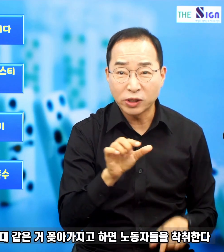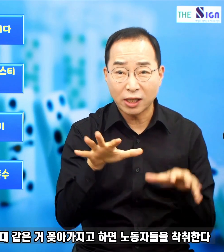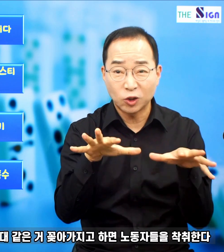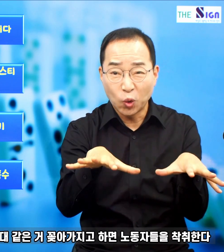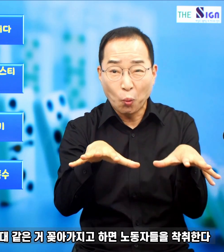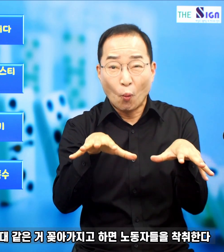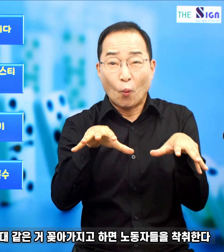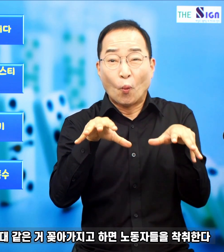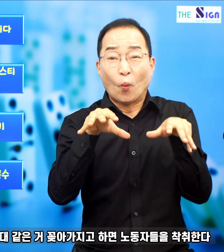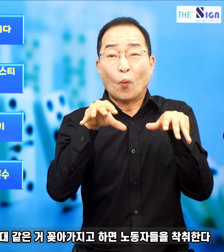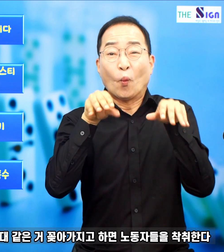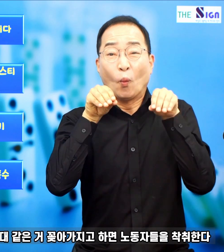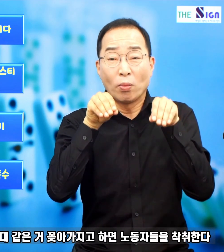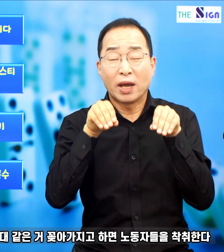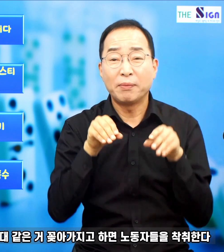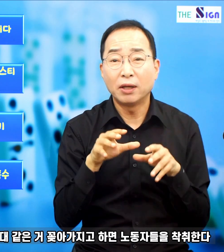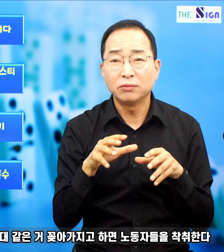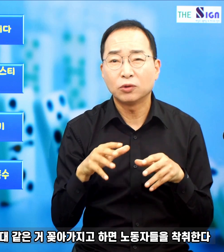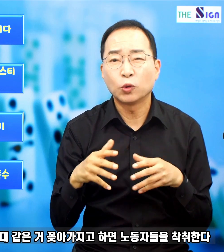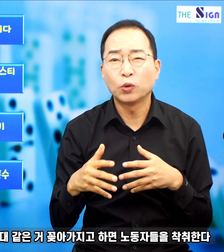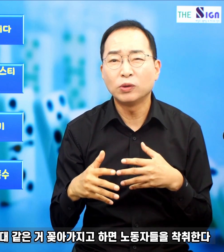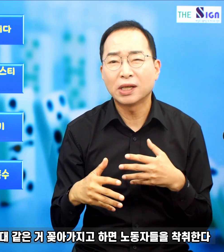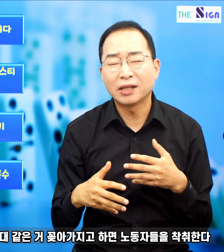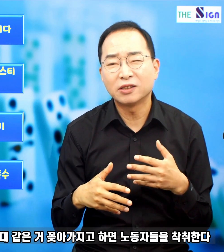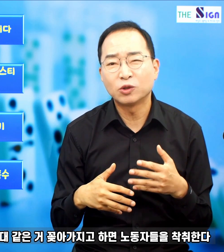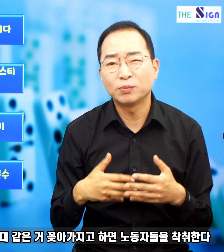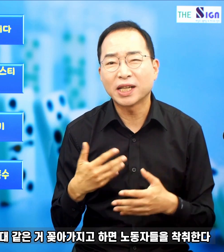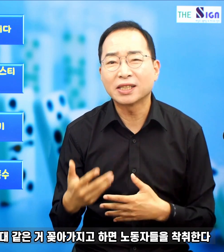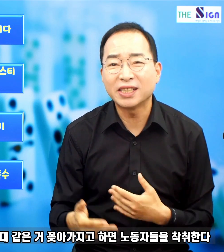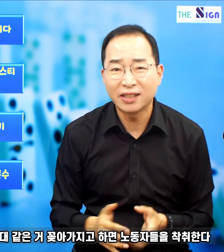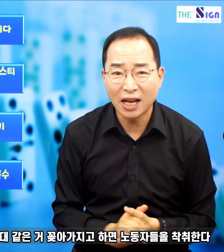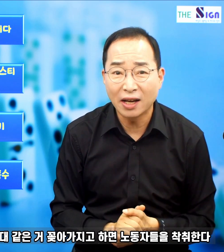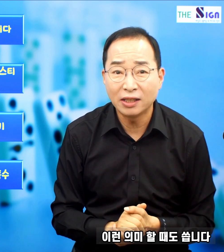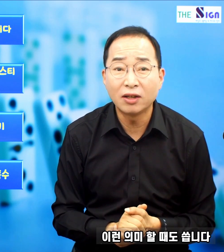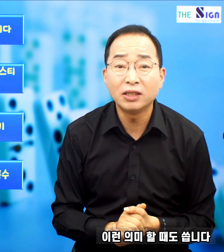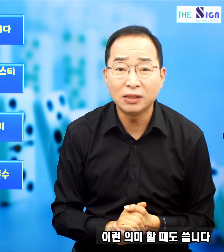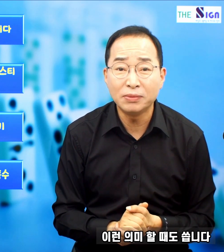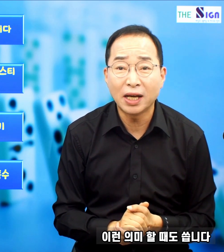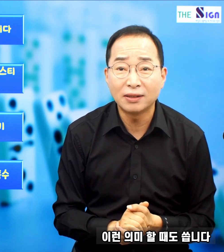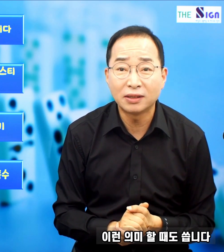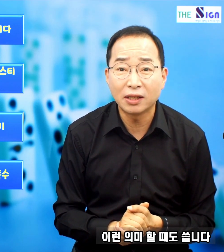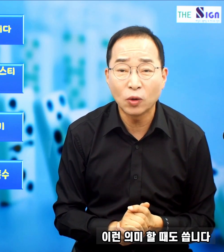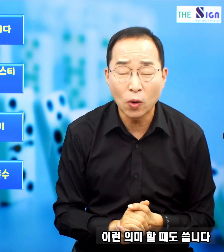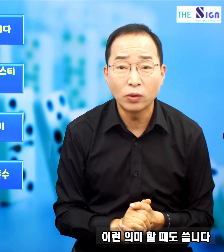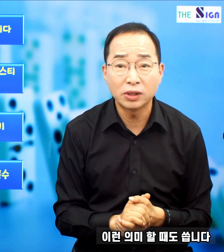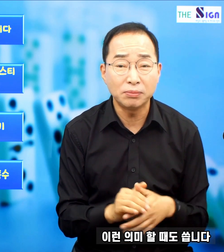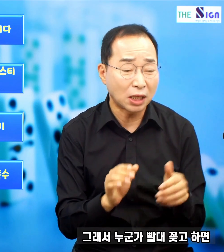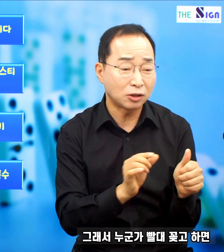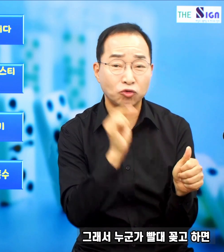꽂아가지고 하면 노동자들을 좀 착취한다 이런 의미할 때도 씁니다. 그래서